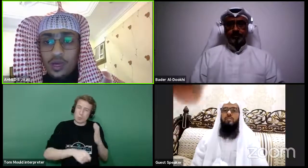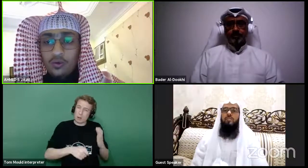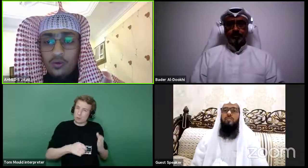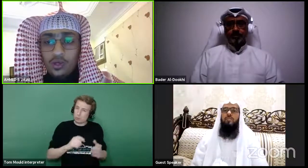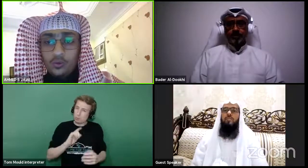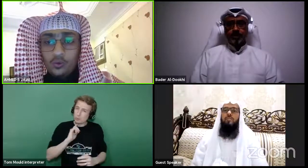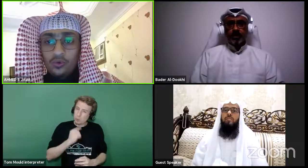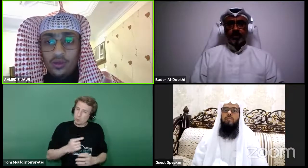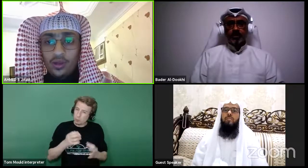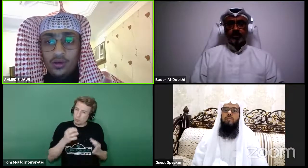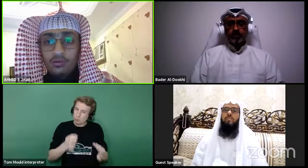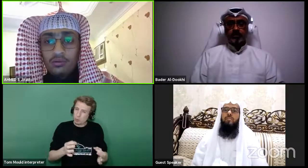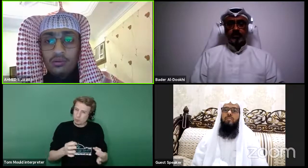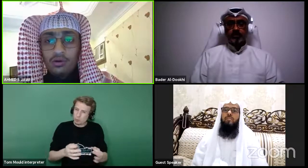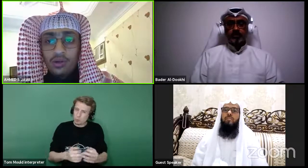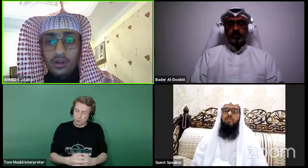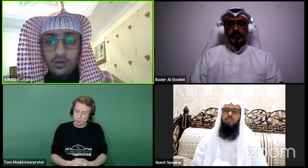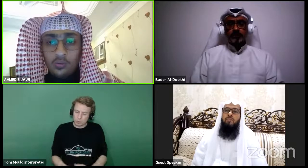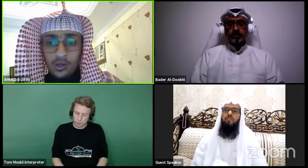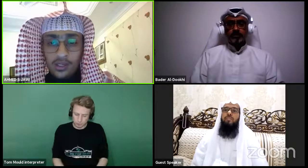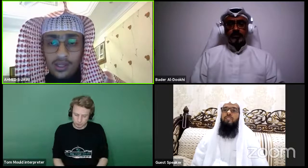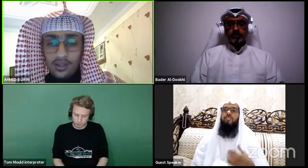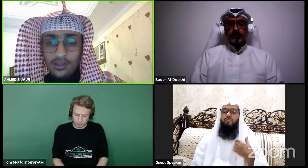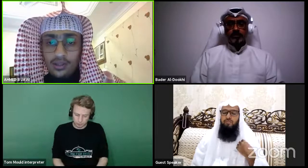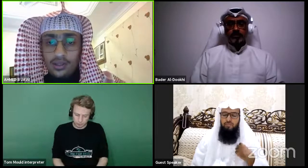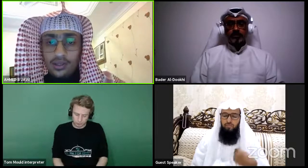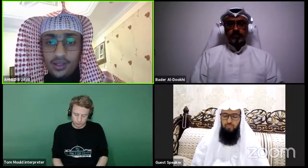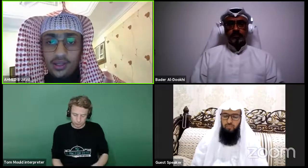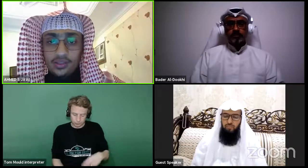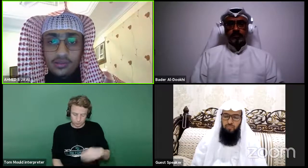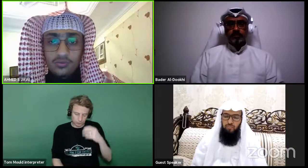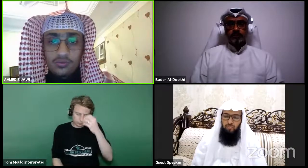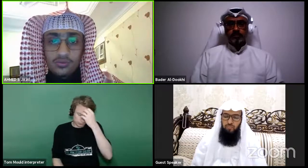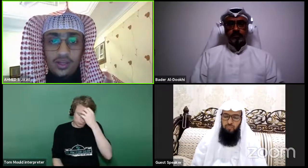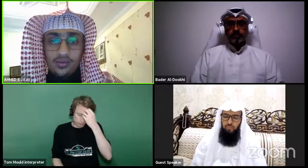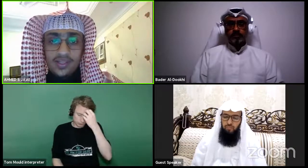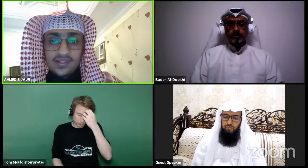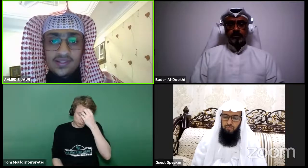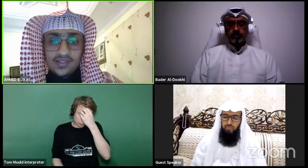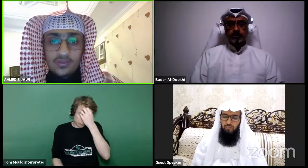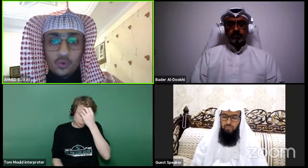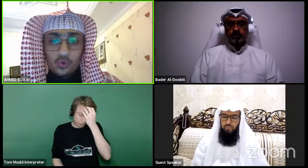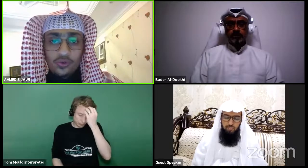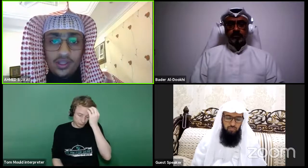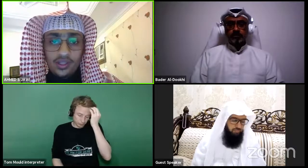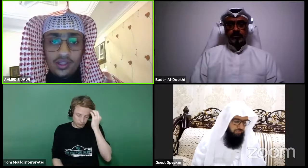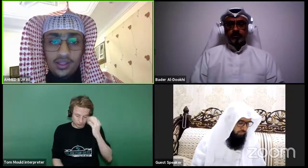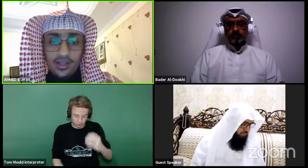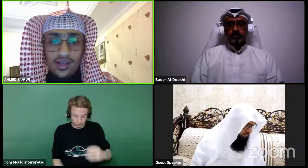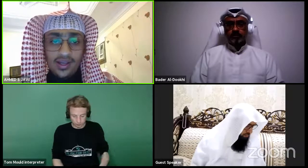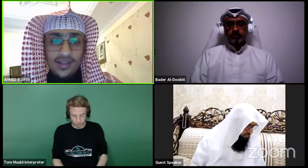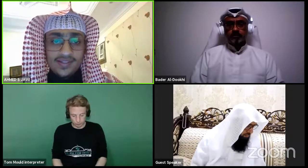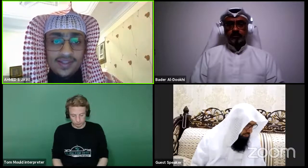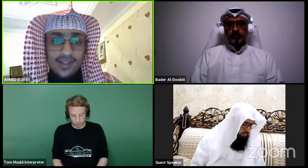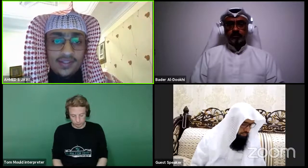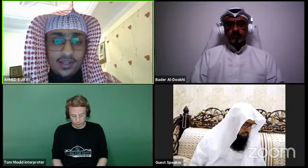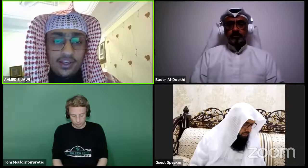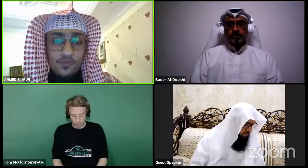له دعوة الحق والذين يدعون من دونه